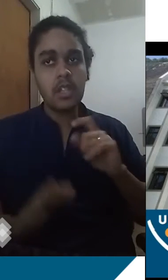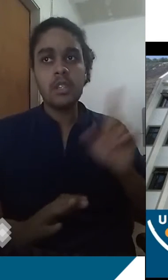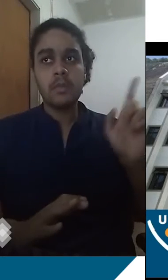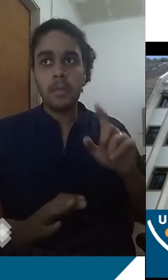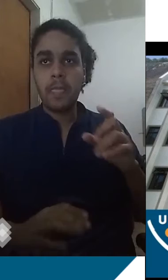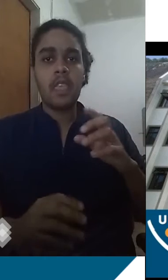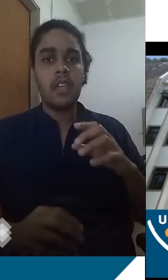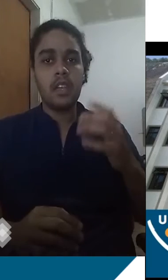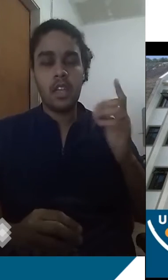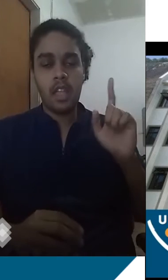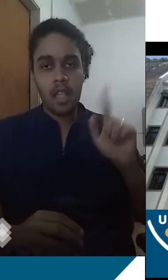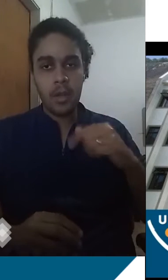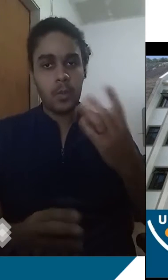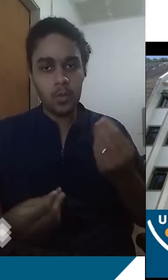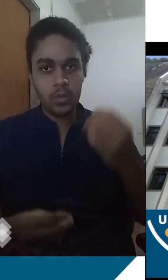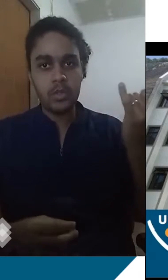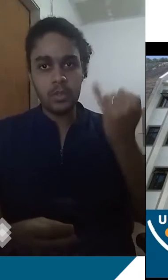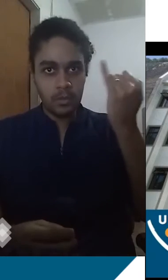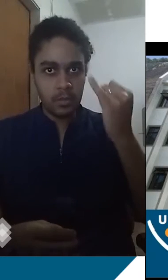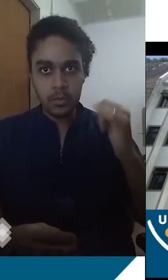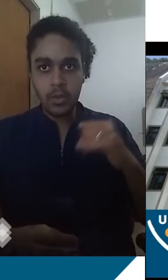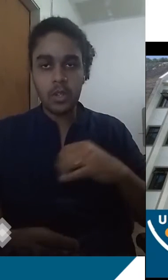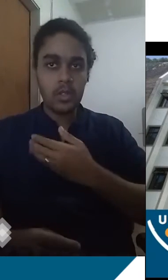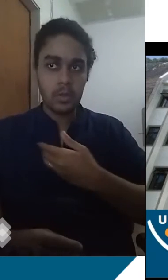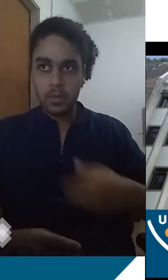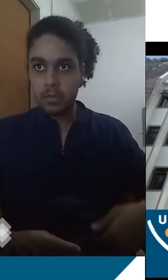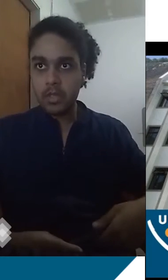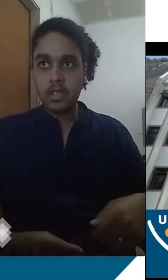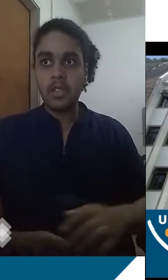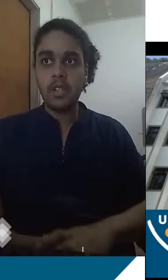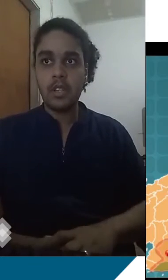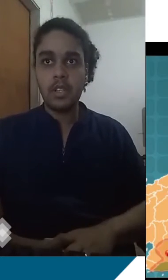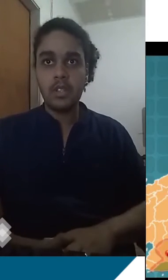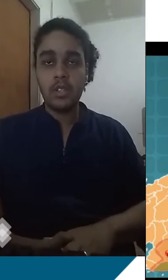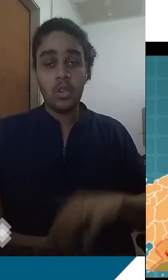Também é uma importante universidade da esfera federal pública.